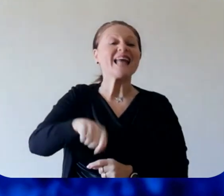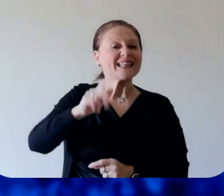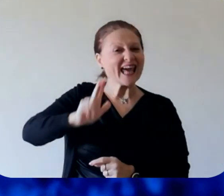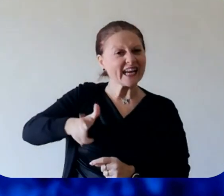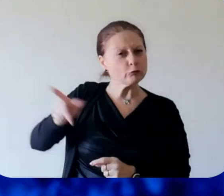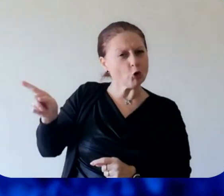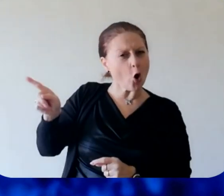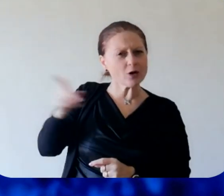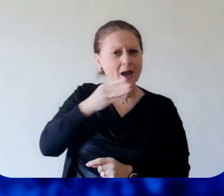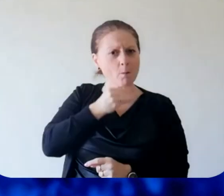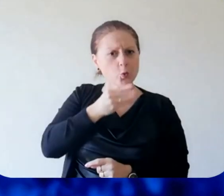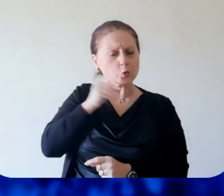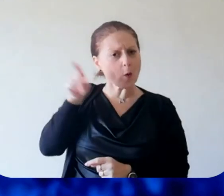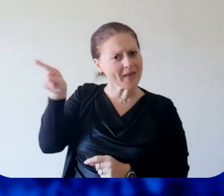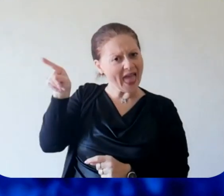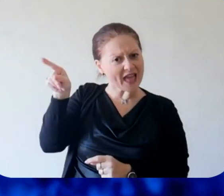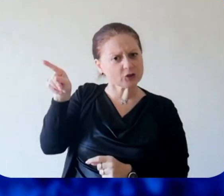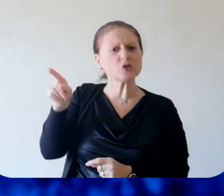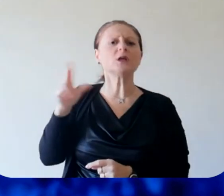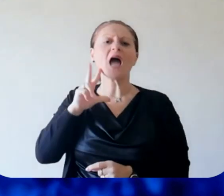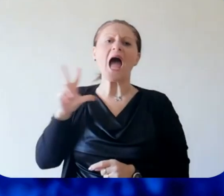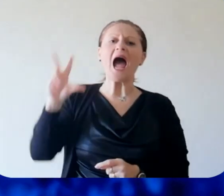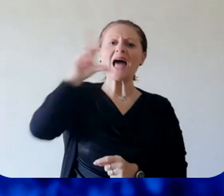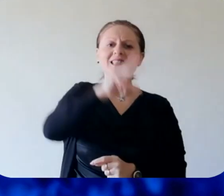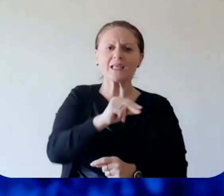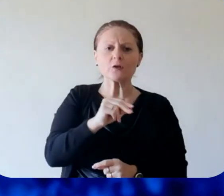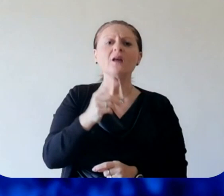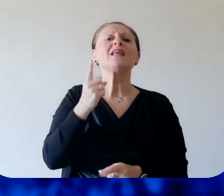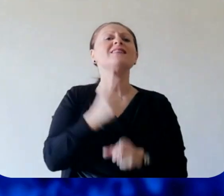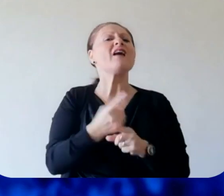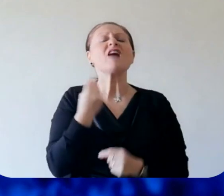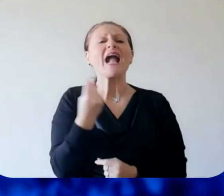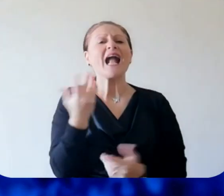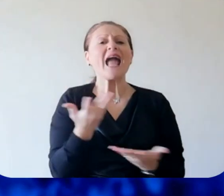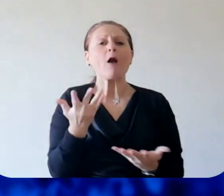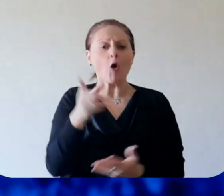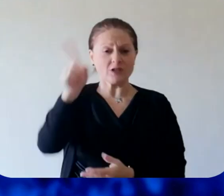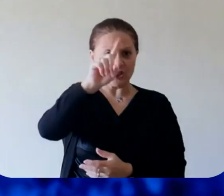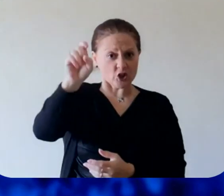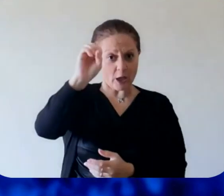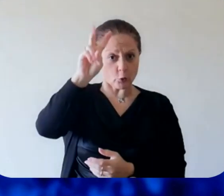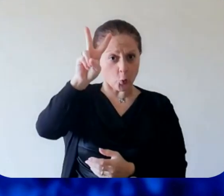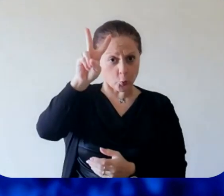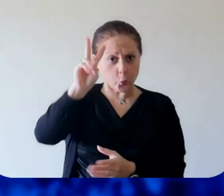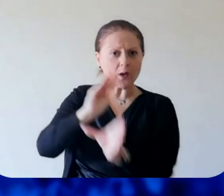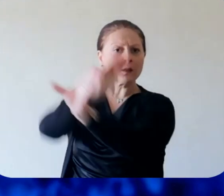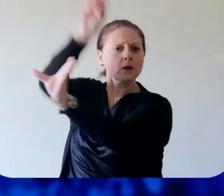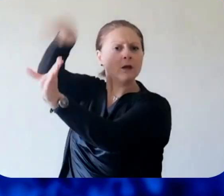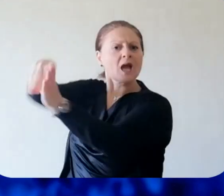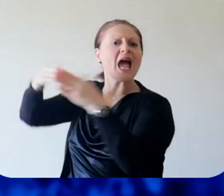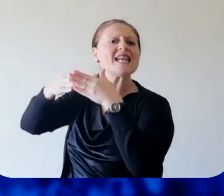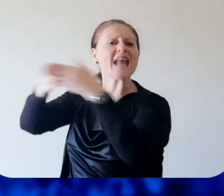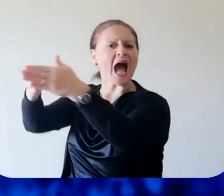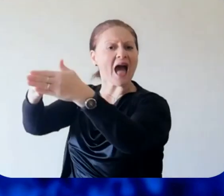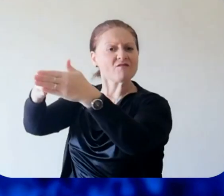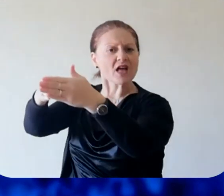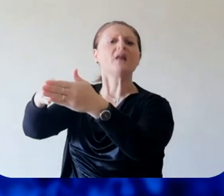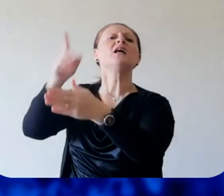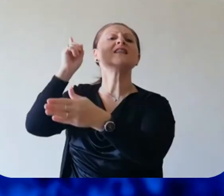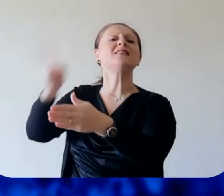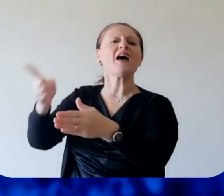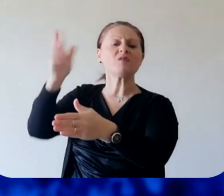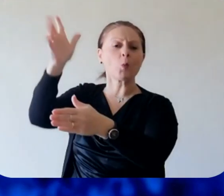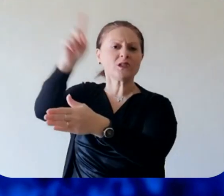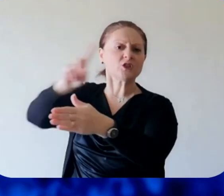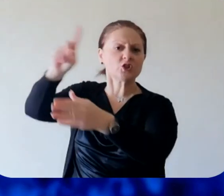Presidente della Regione di far passare la necessaria quarantena, prima poi di poterli fare sbarcare, poterli fare andare